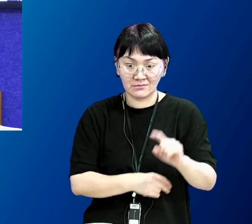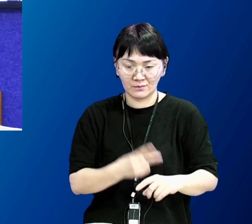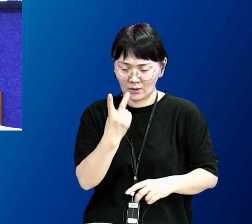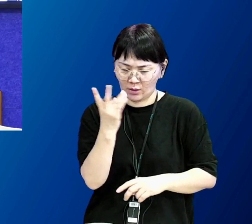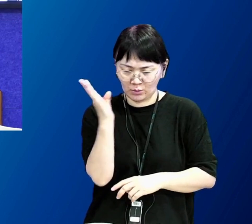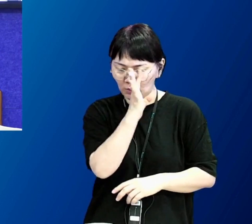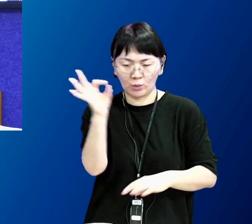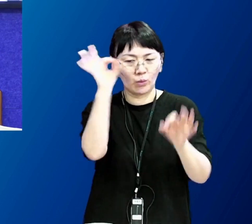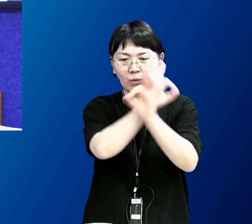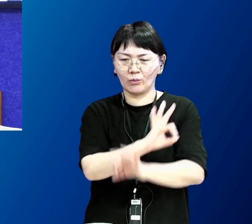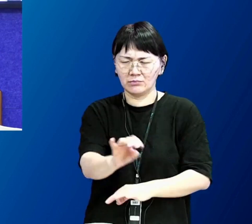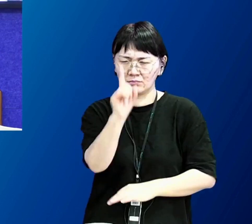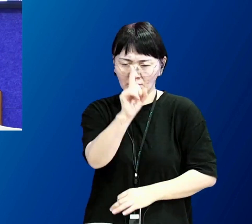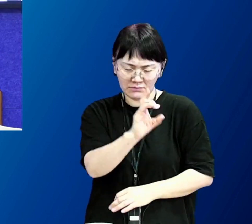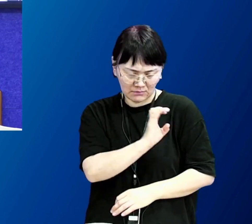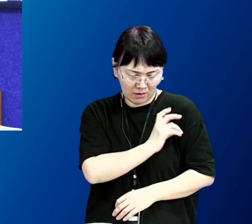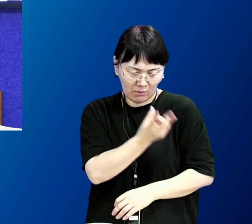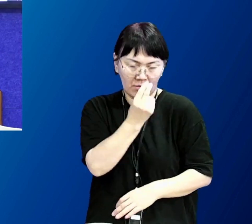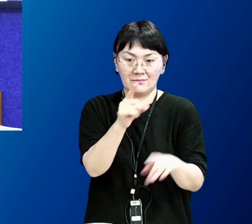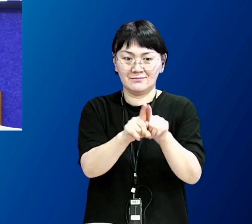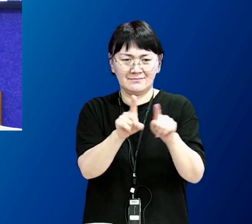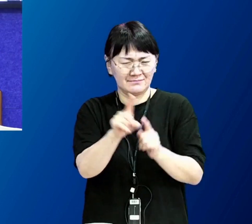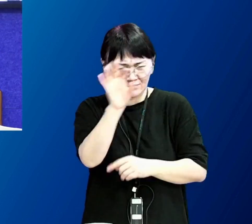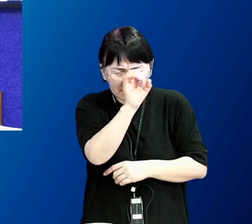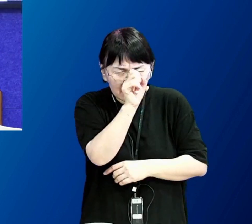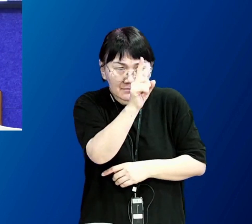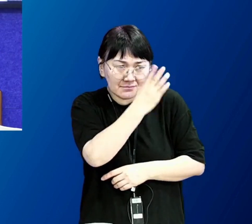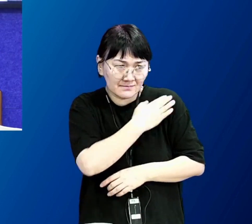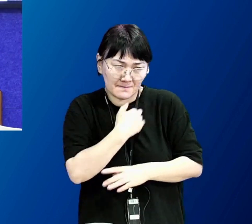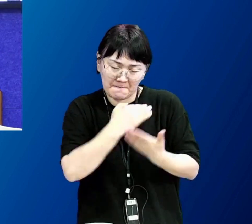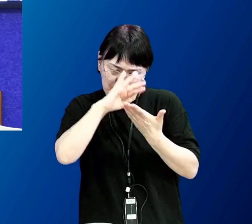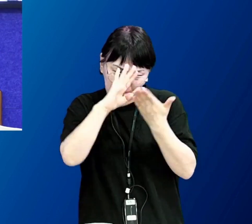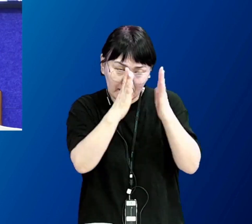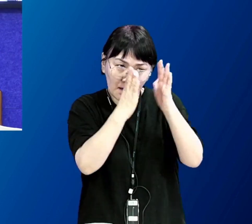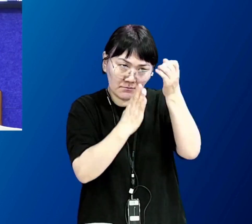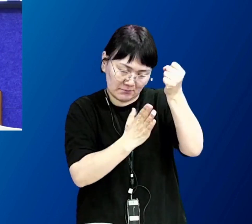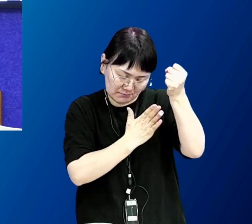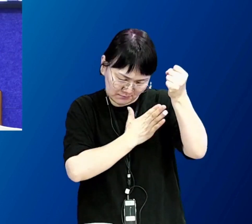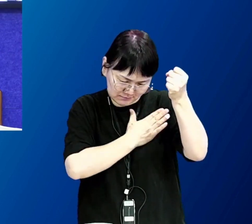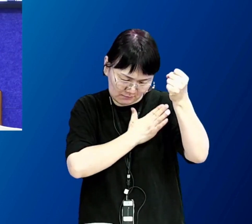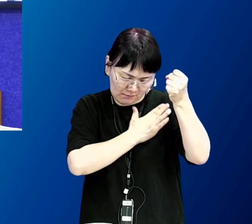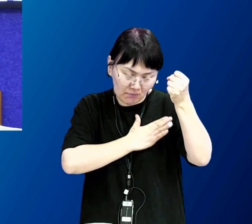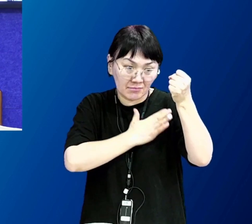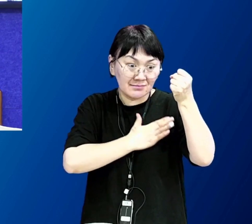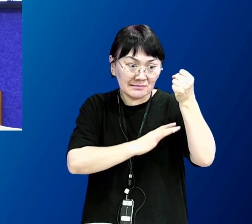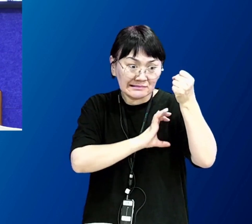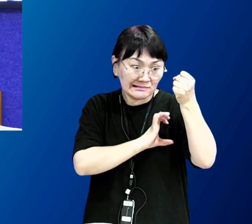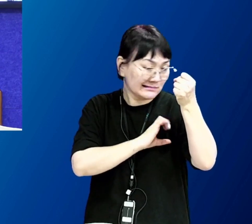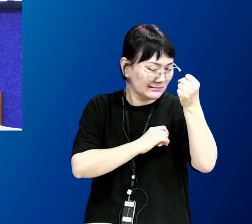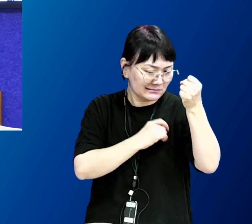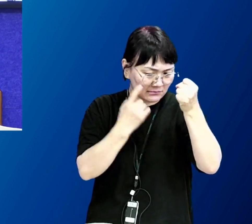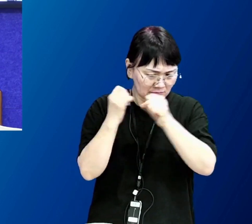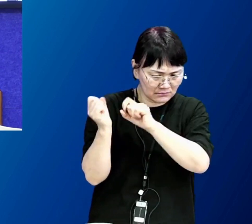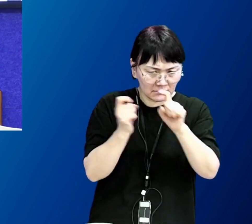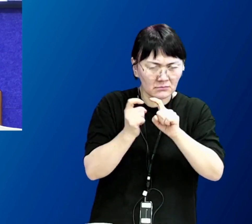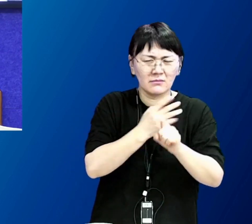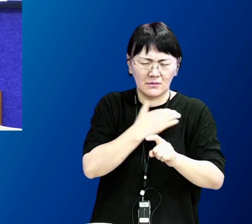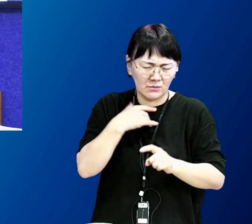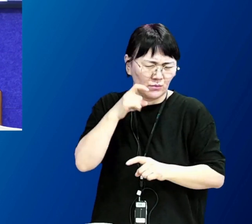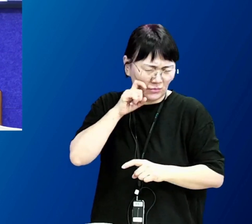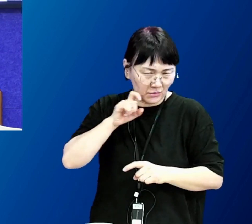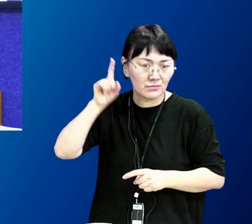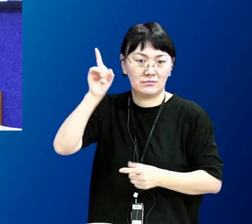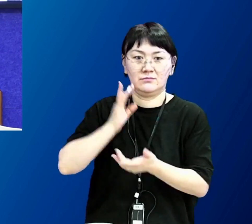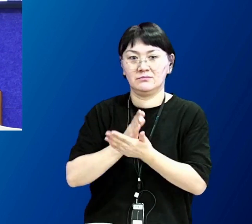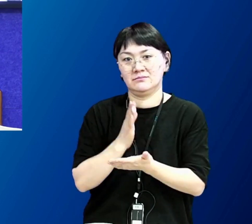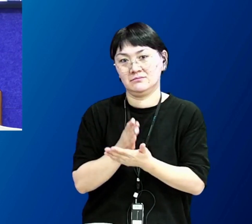үү? Зөвхөн эзнийг харан, зөвхөн эзнийг л хайрлах тэр сэтгэлээр л эзнийг дагахыг эзэн хүсэж